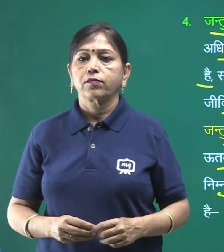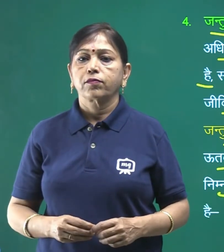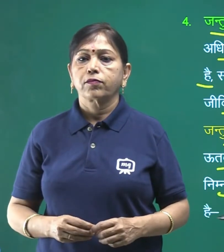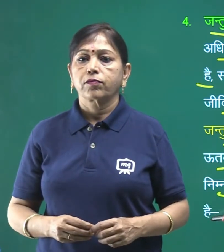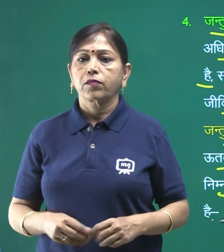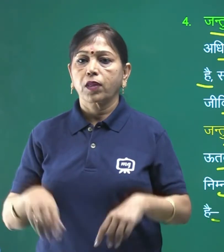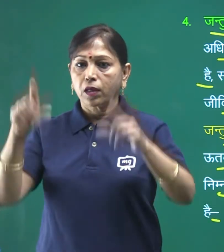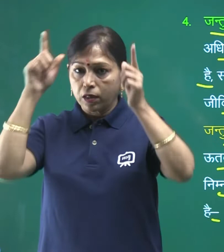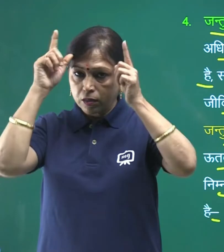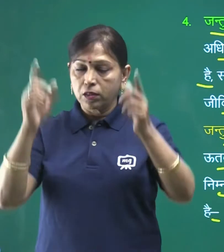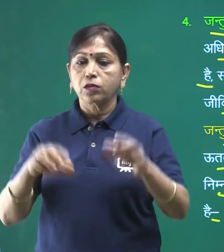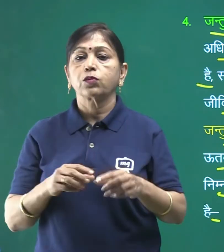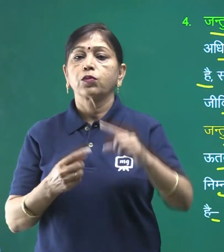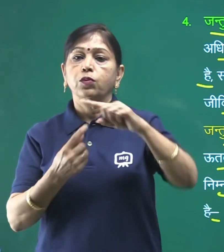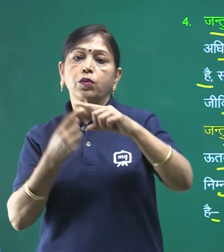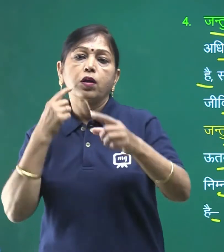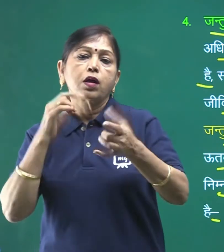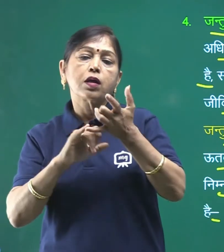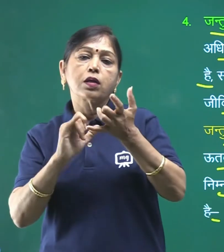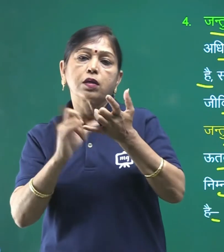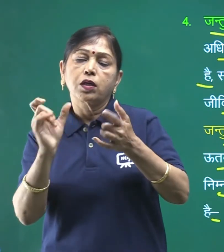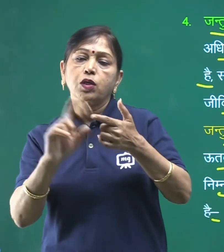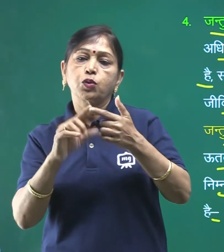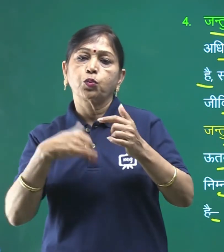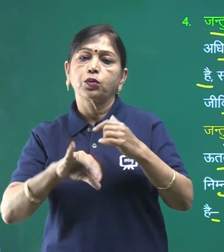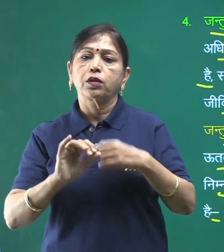जंतु ऊतक होते हैं।